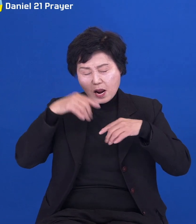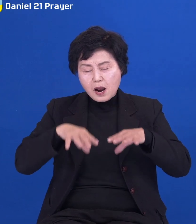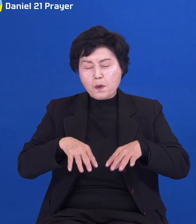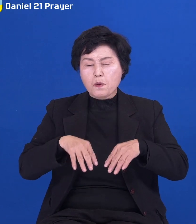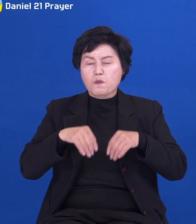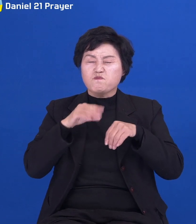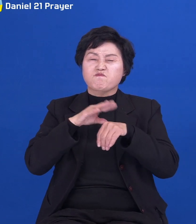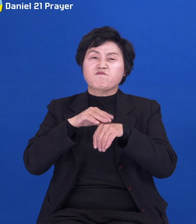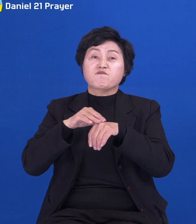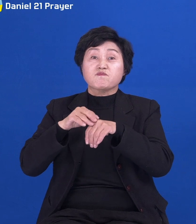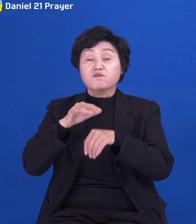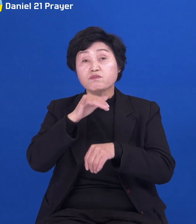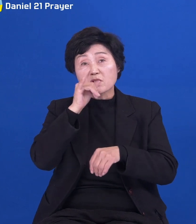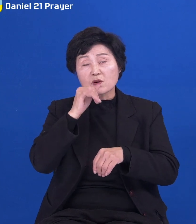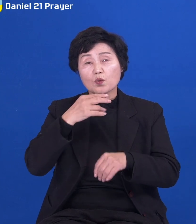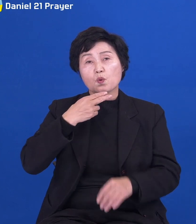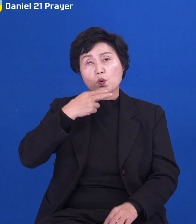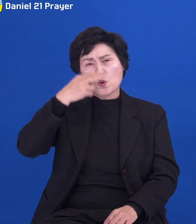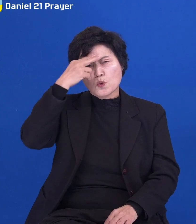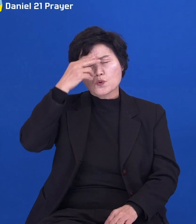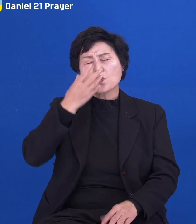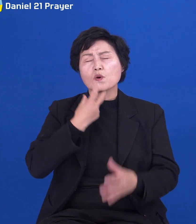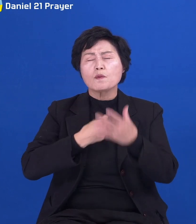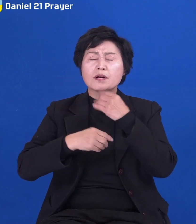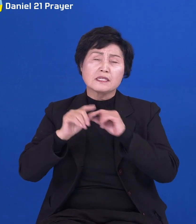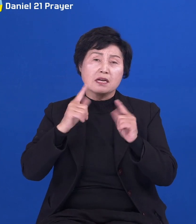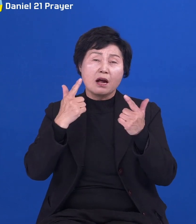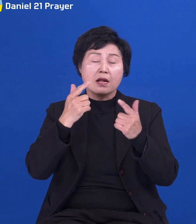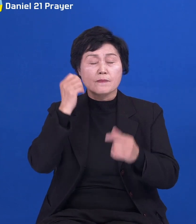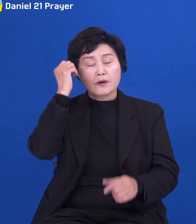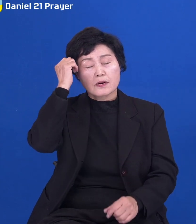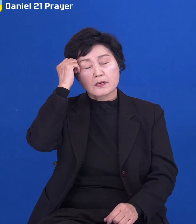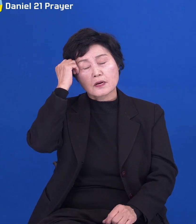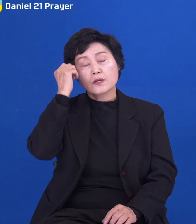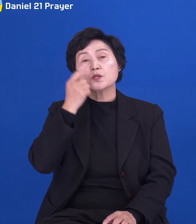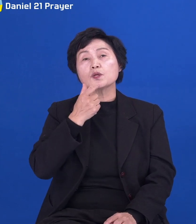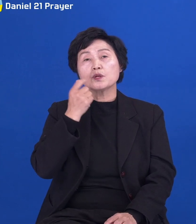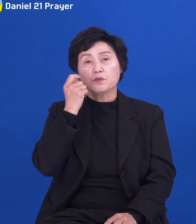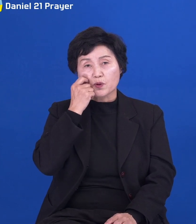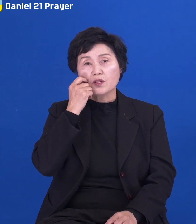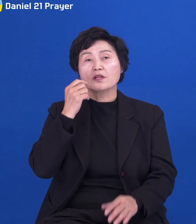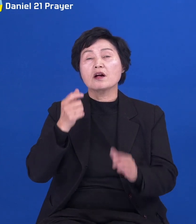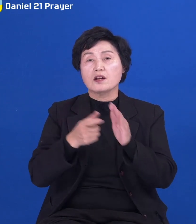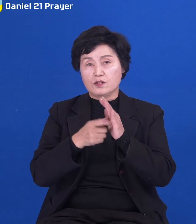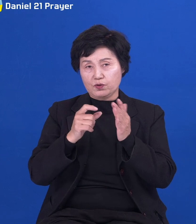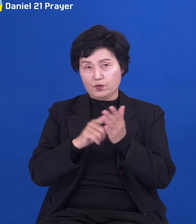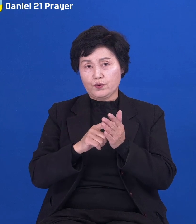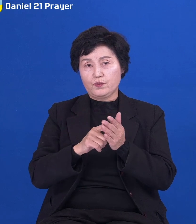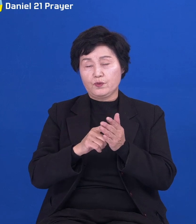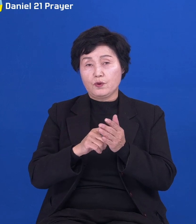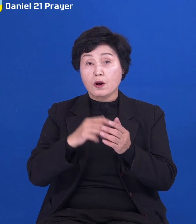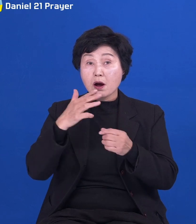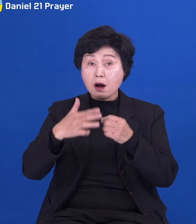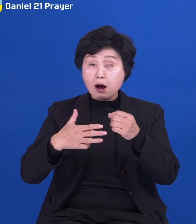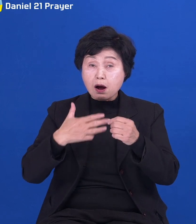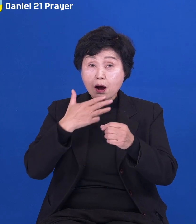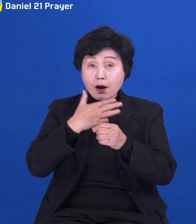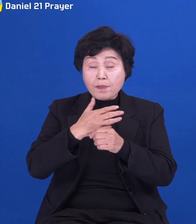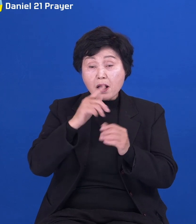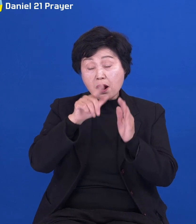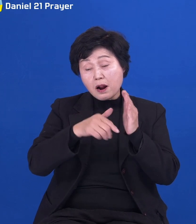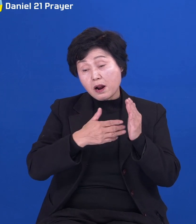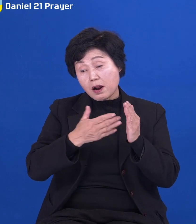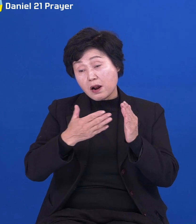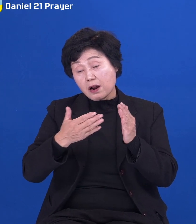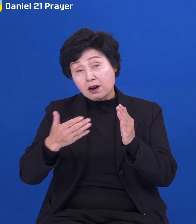수가 없었어요. 이렇게 사회생활을 8년 해가던 중, 당시 저는 거제도 조선소